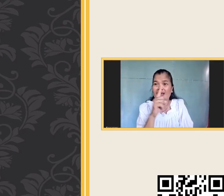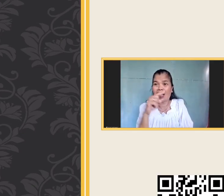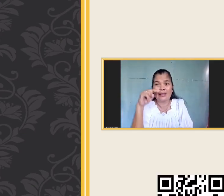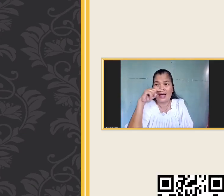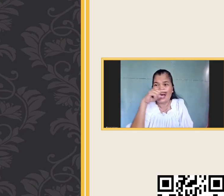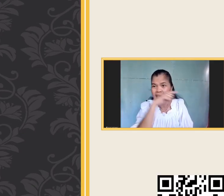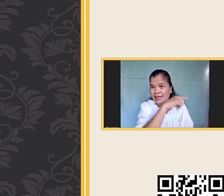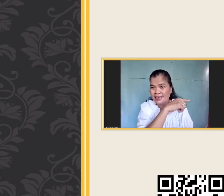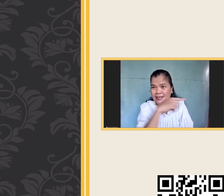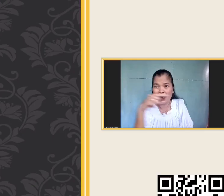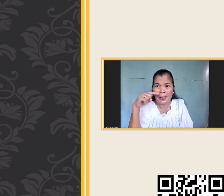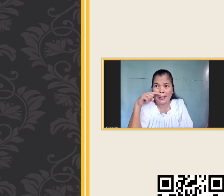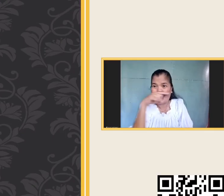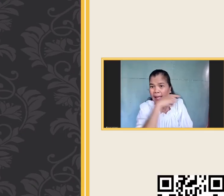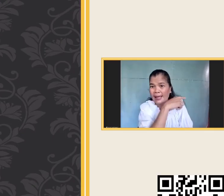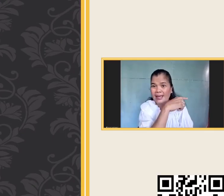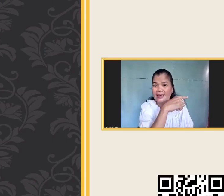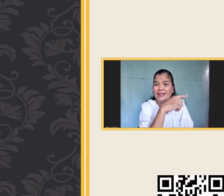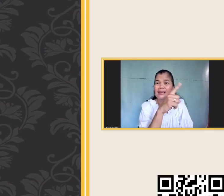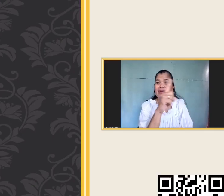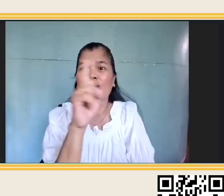lie,